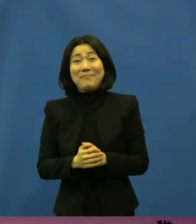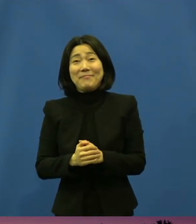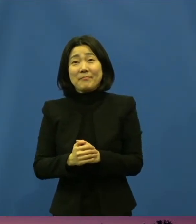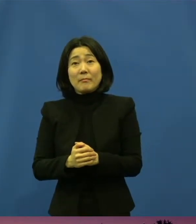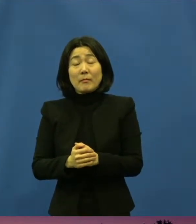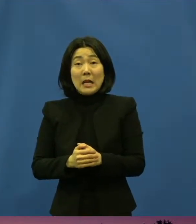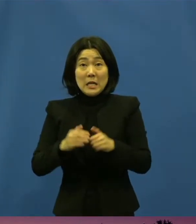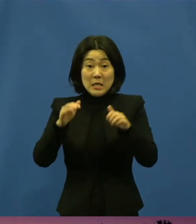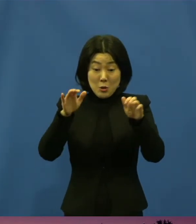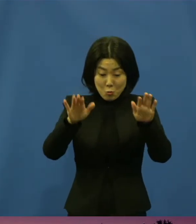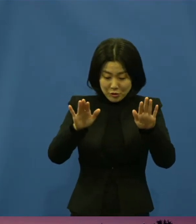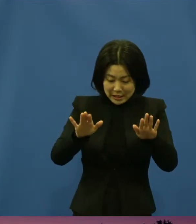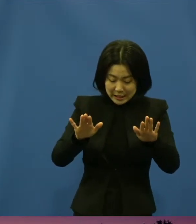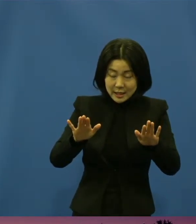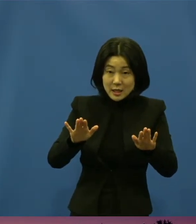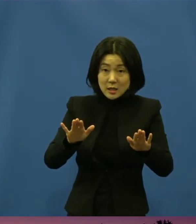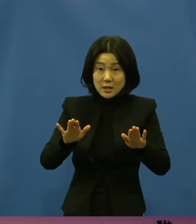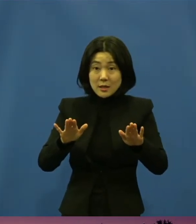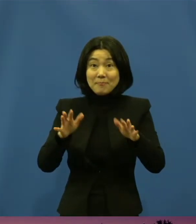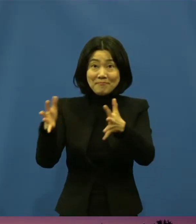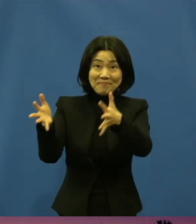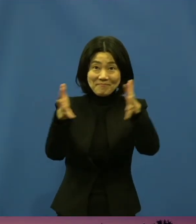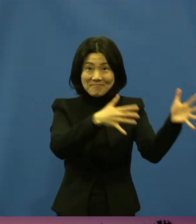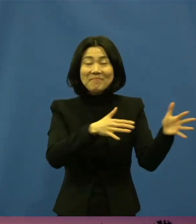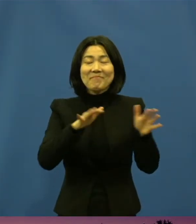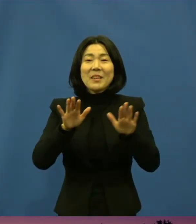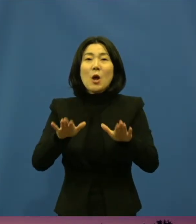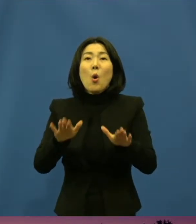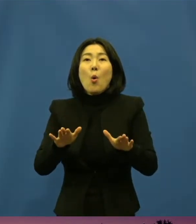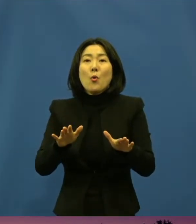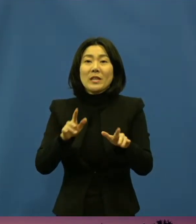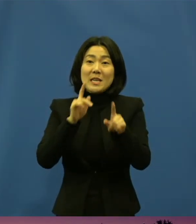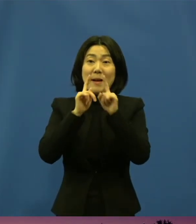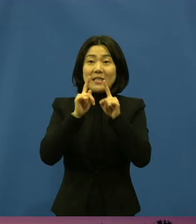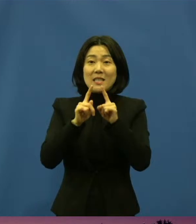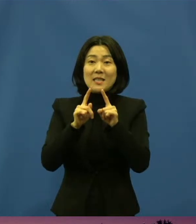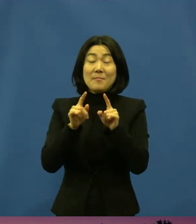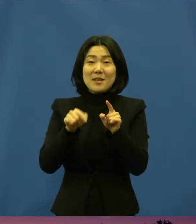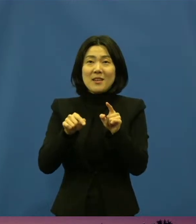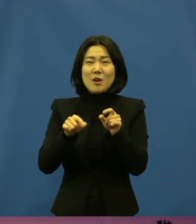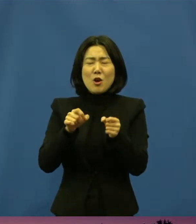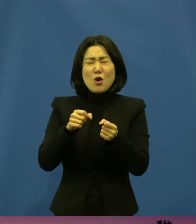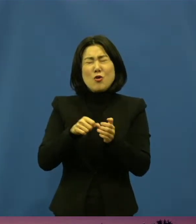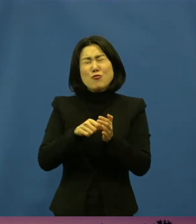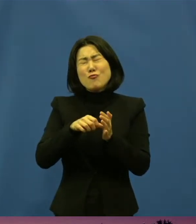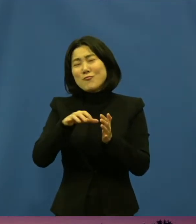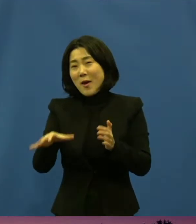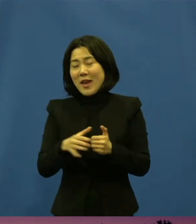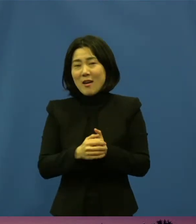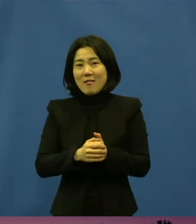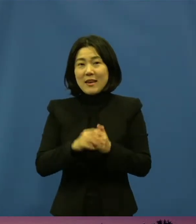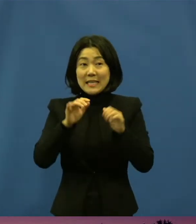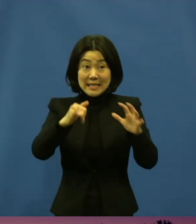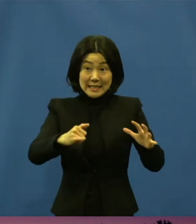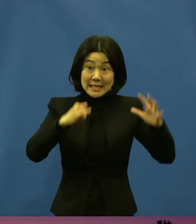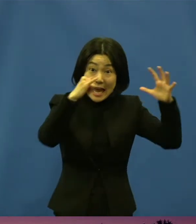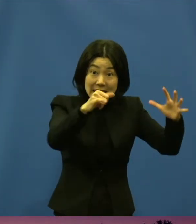자, 오늘 이 본문은 우리가 잘 아는 말씀이에요. 이 세상이나 세상에 있는 것들을 사랑하지